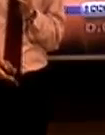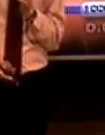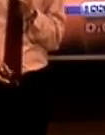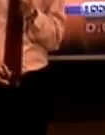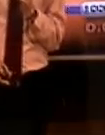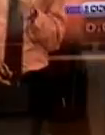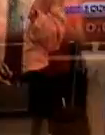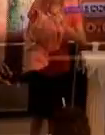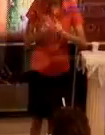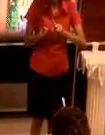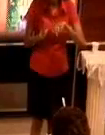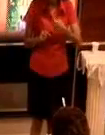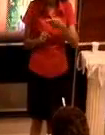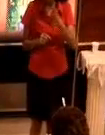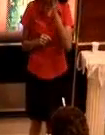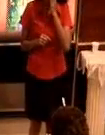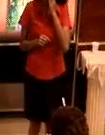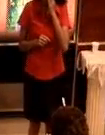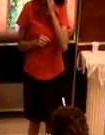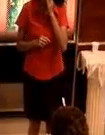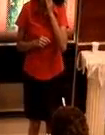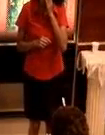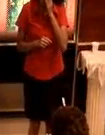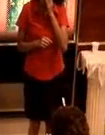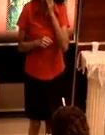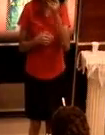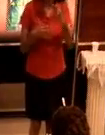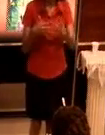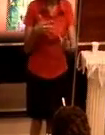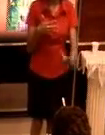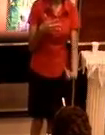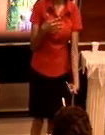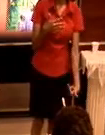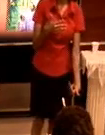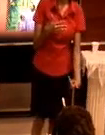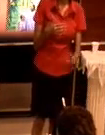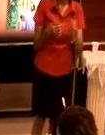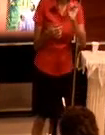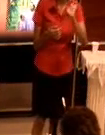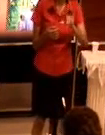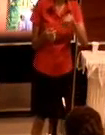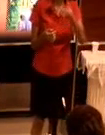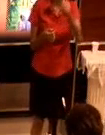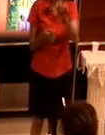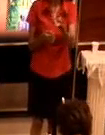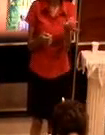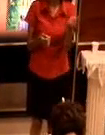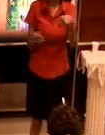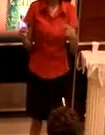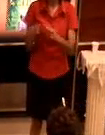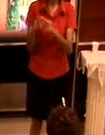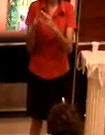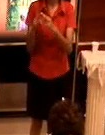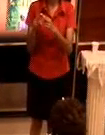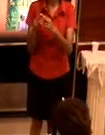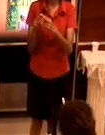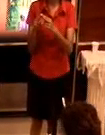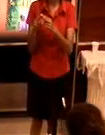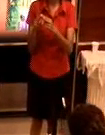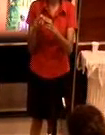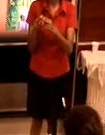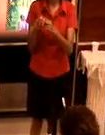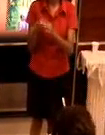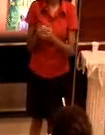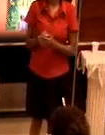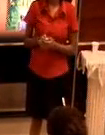por supuesto, allí anunciado también, y muchas cosas más que solamente van a entender los que vengan. Por supuesto, también así